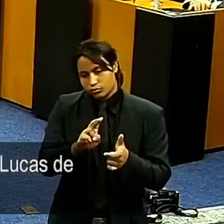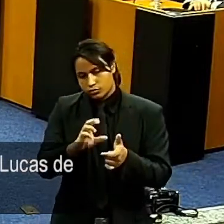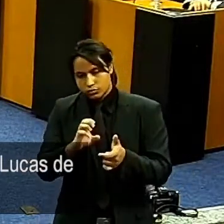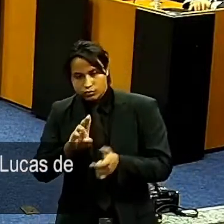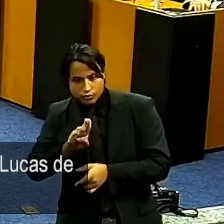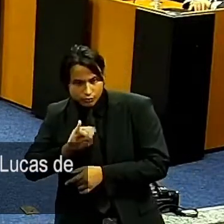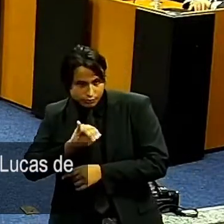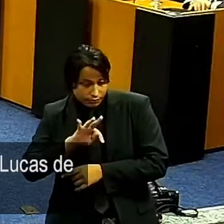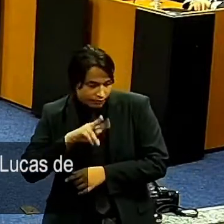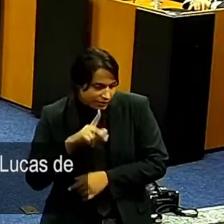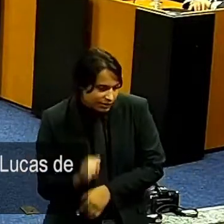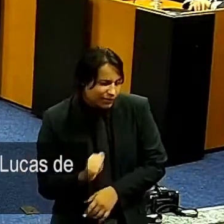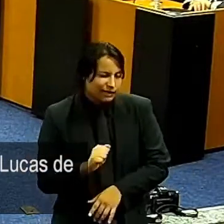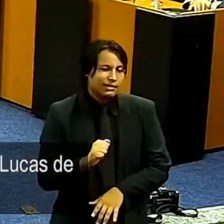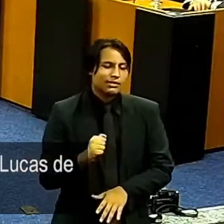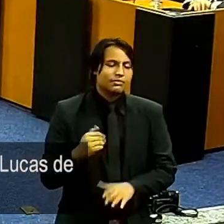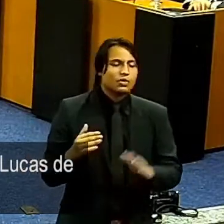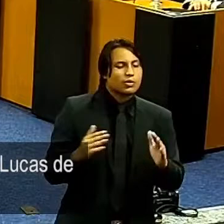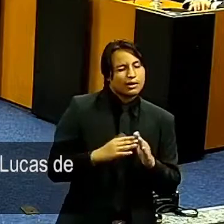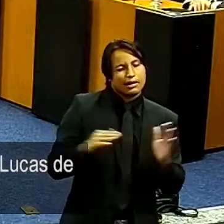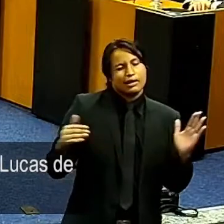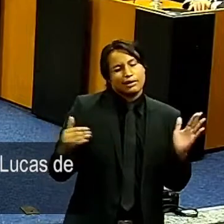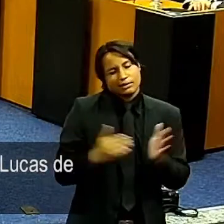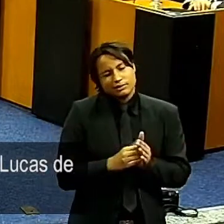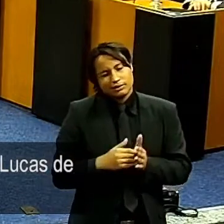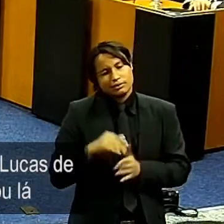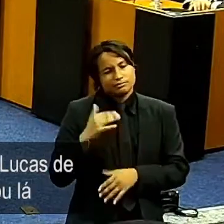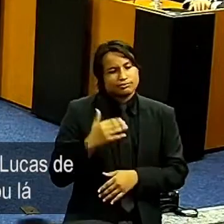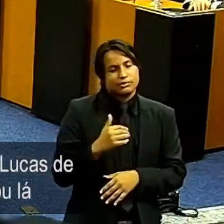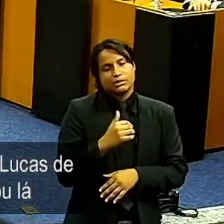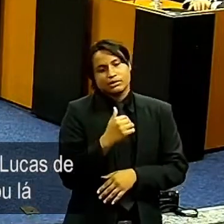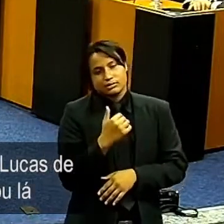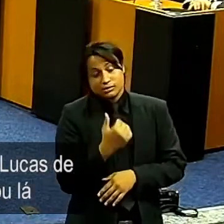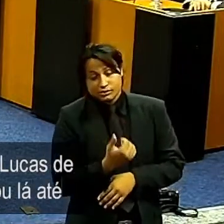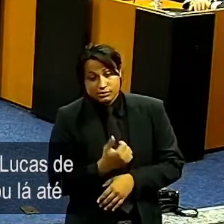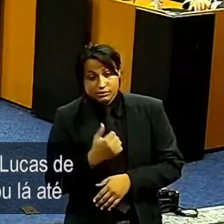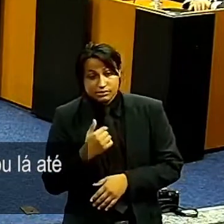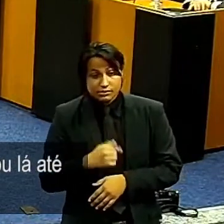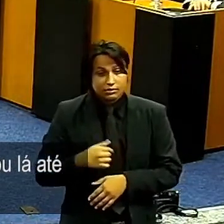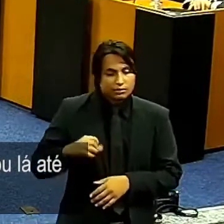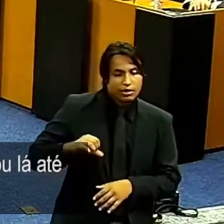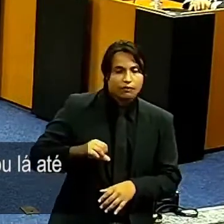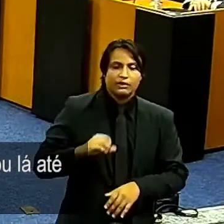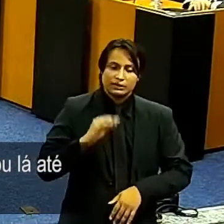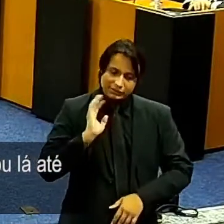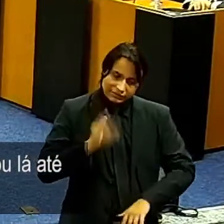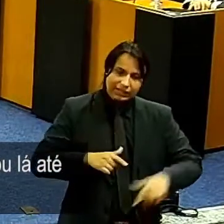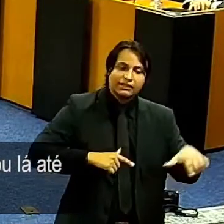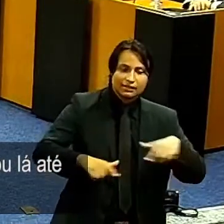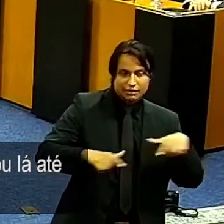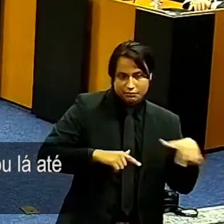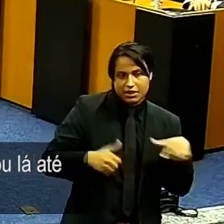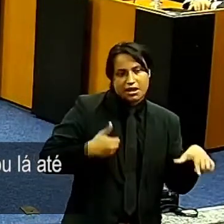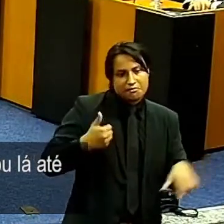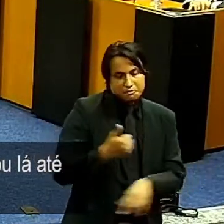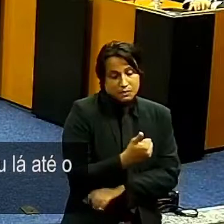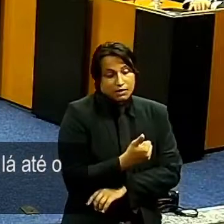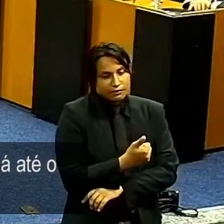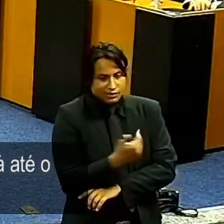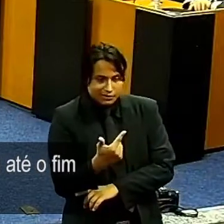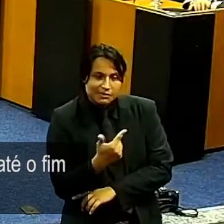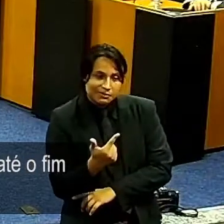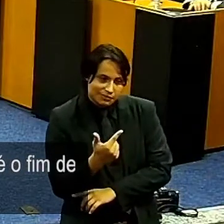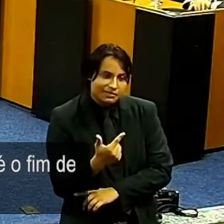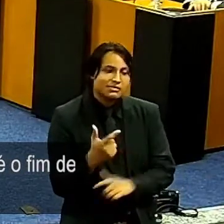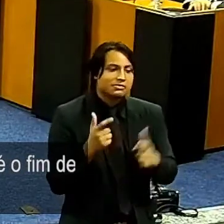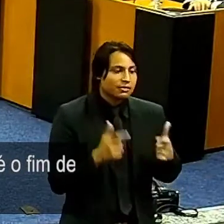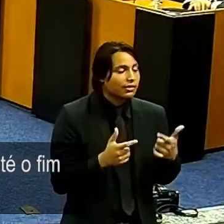os fim de 79 também trabalhava no comércio do tio dele já com 12 anos de idade chegou